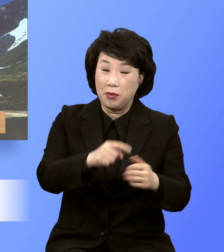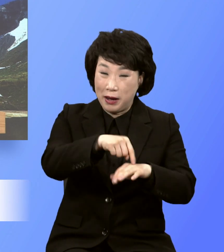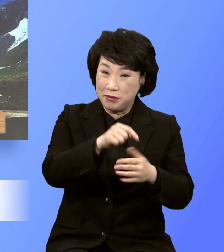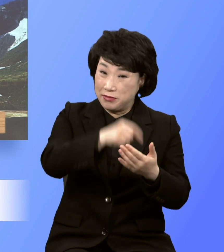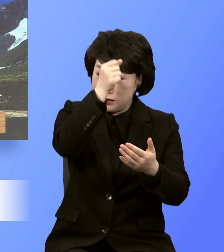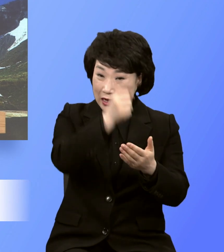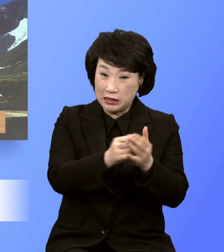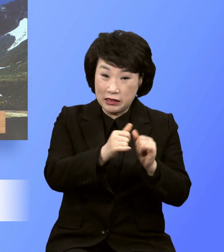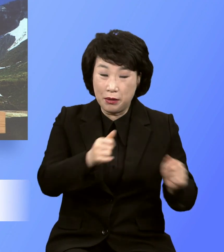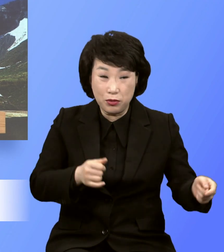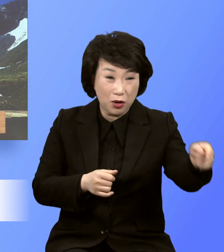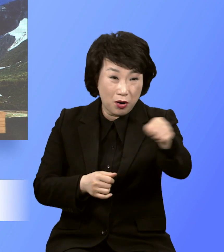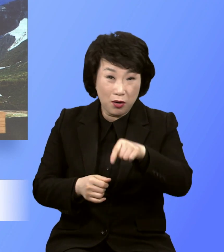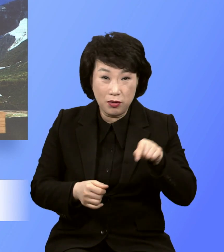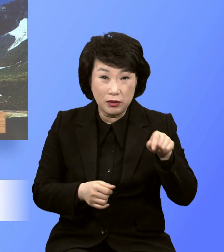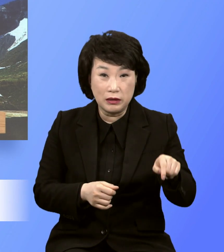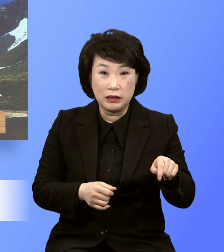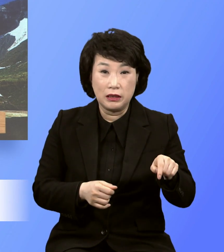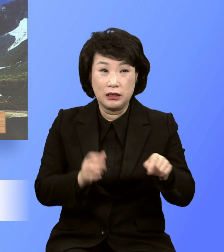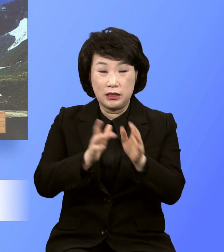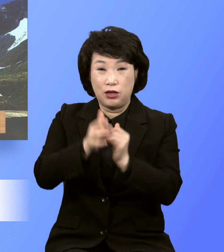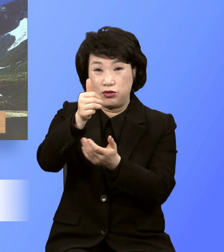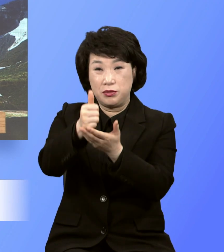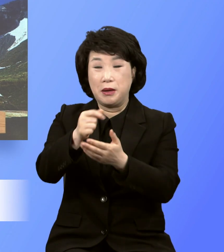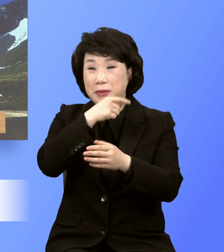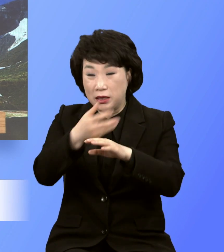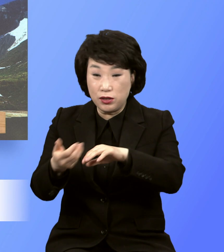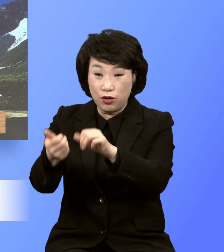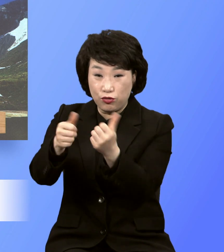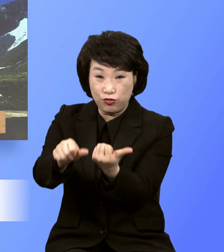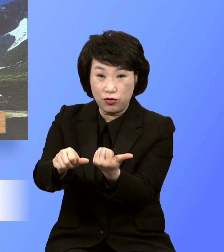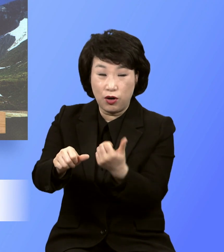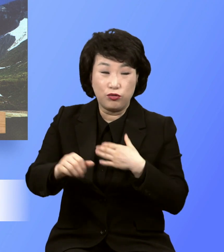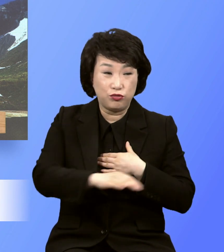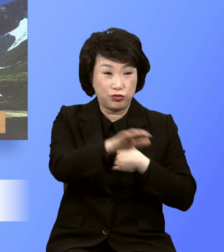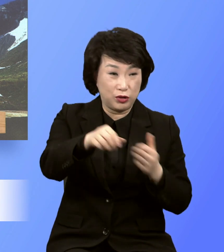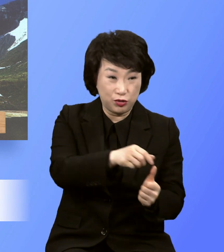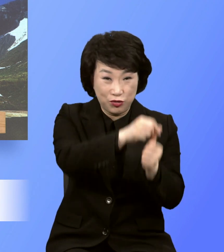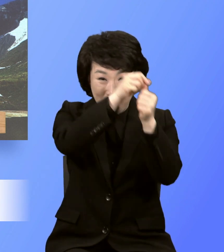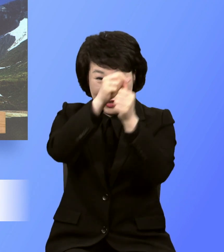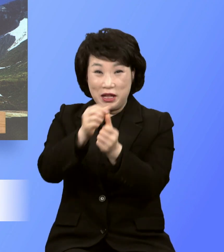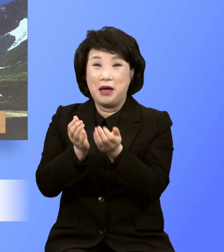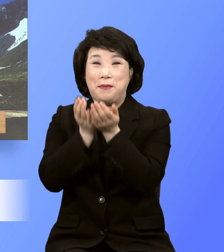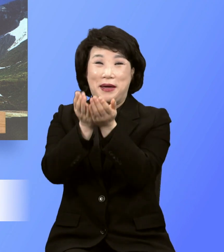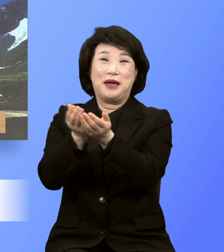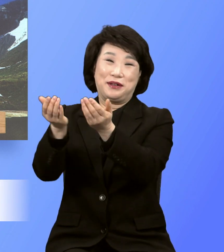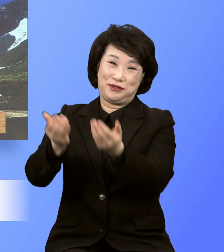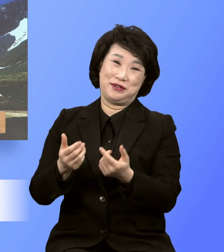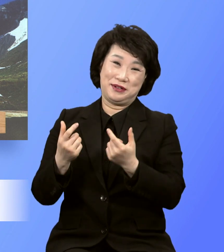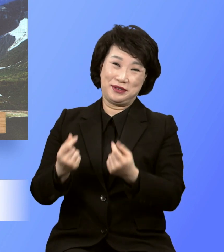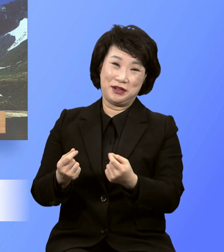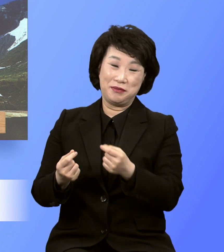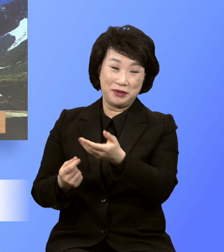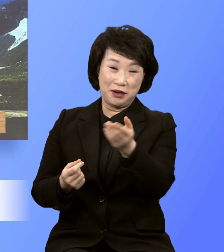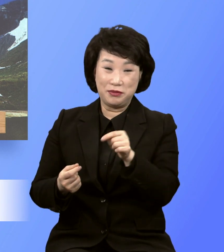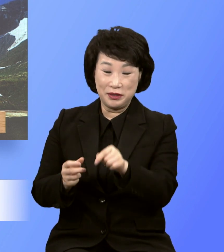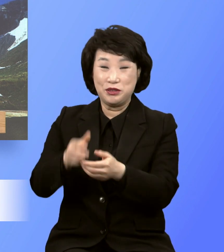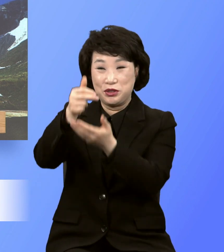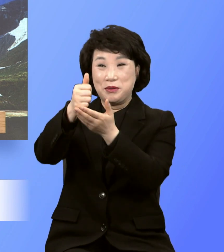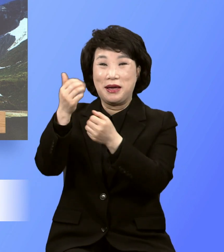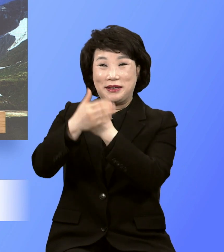작정된 자들에게 여러분들 예수가 피 흘려서 구원의 방주를 세웠으니 그 은혜